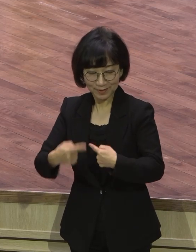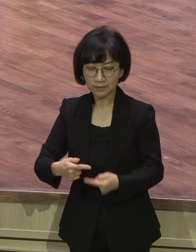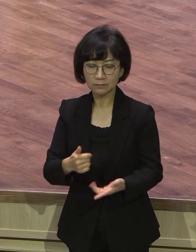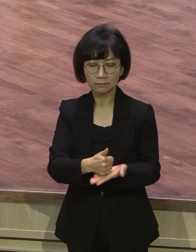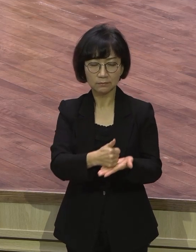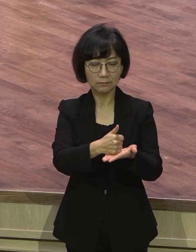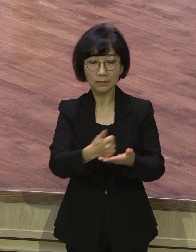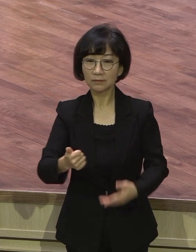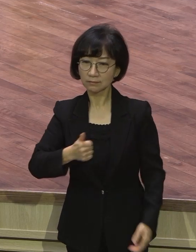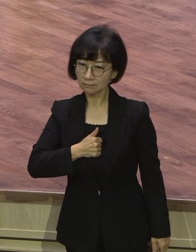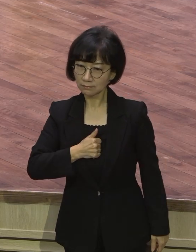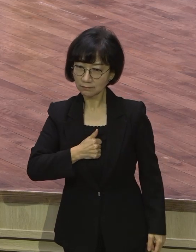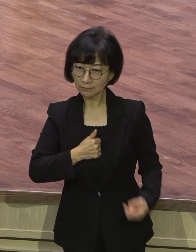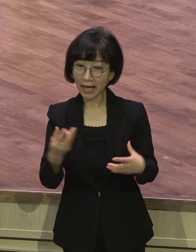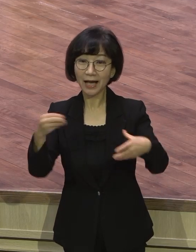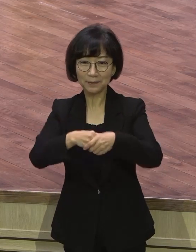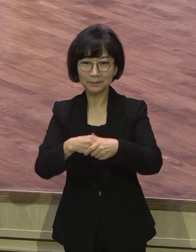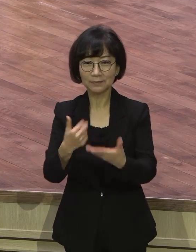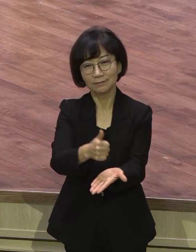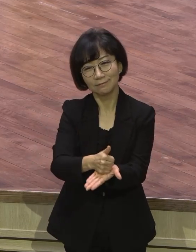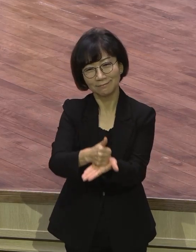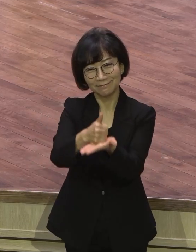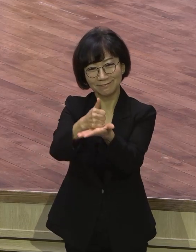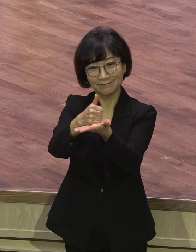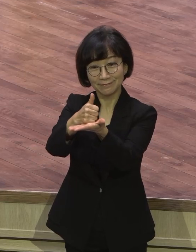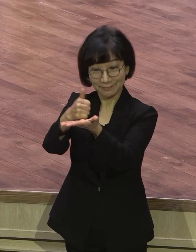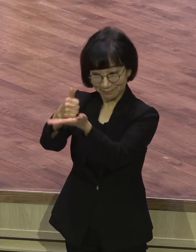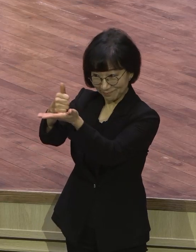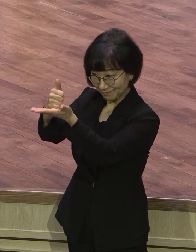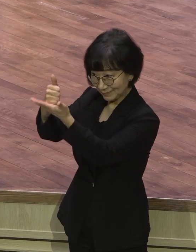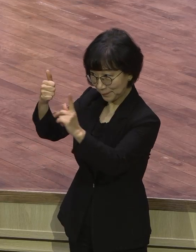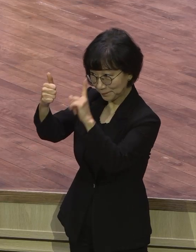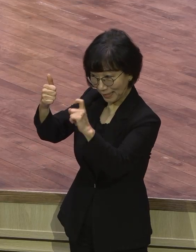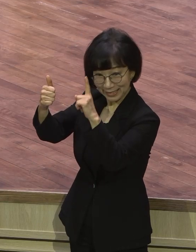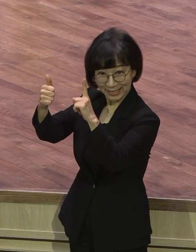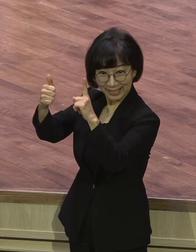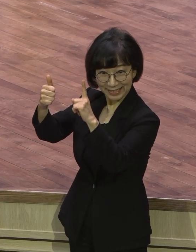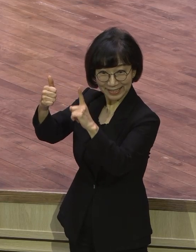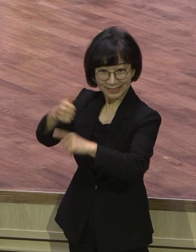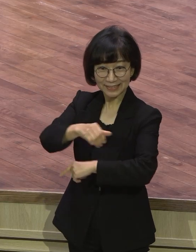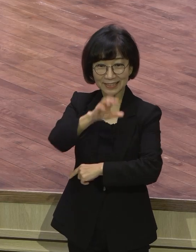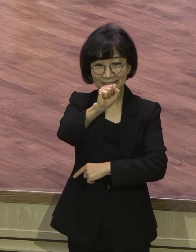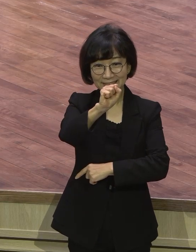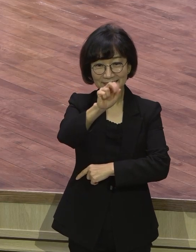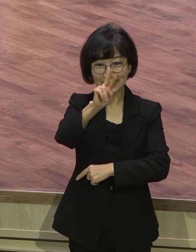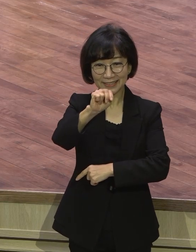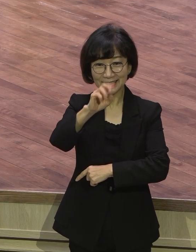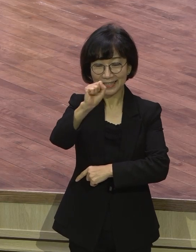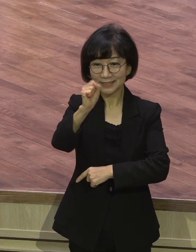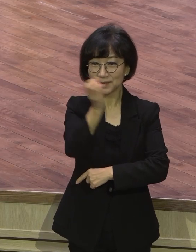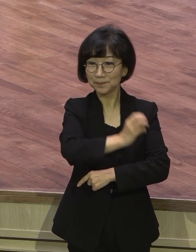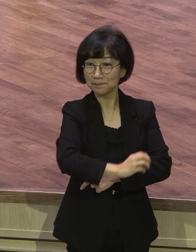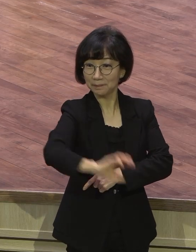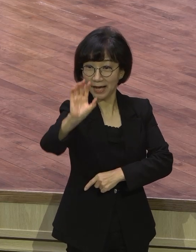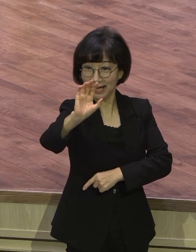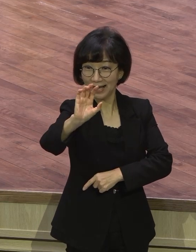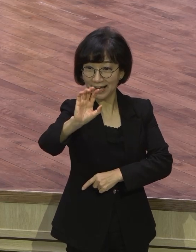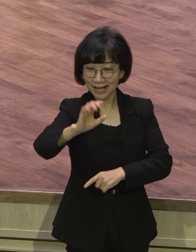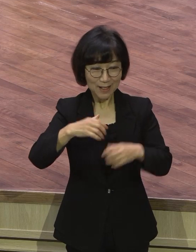존경과 자부심. 이걸 사진을 이렇게 촬영을 해가지고 SNS에 제설해서